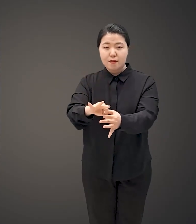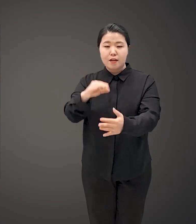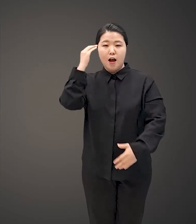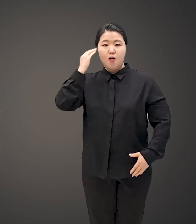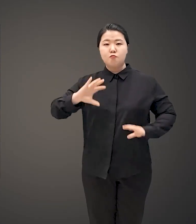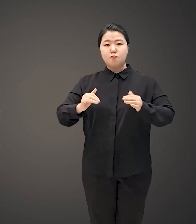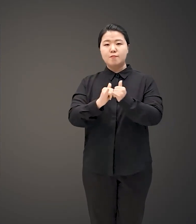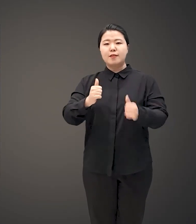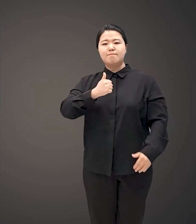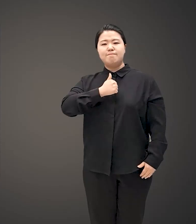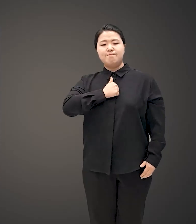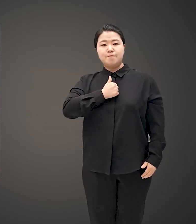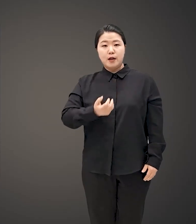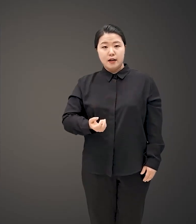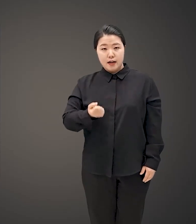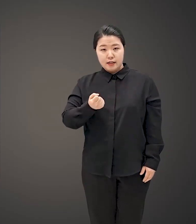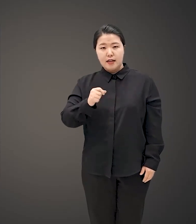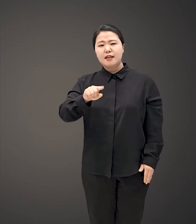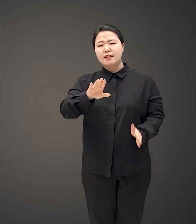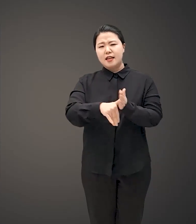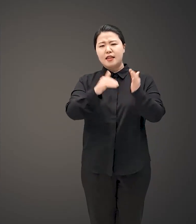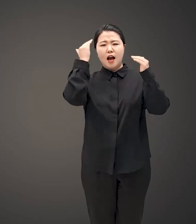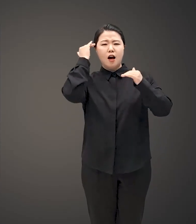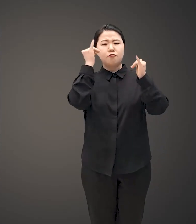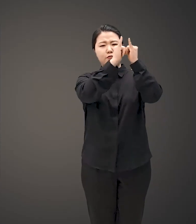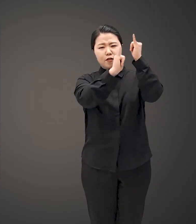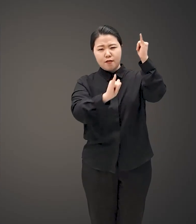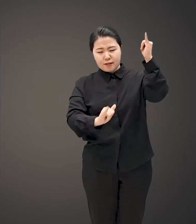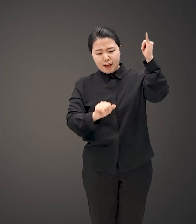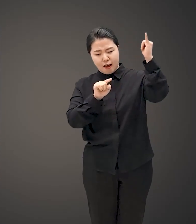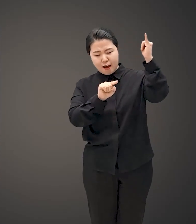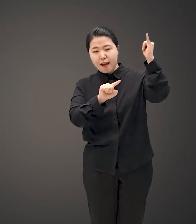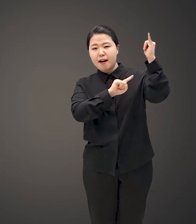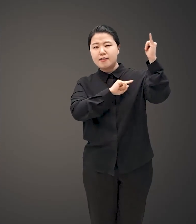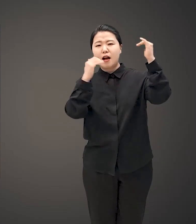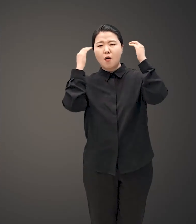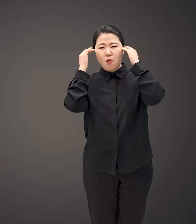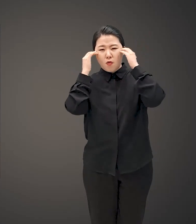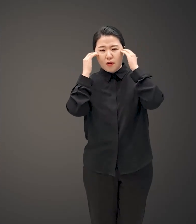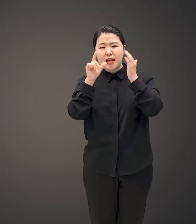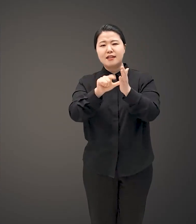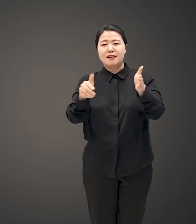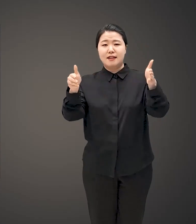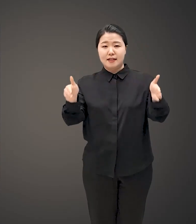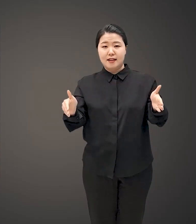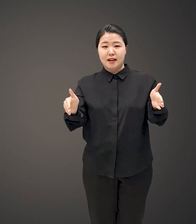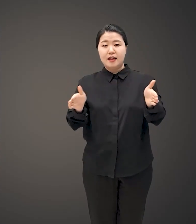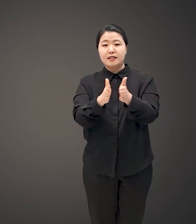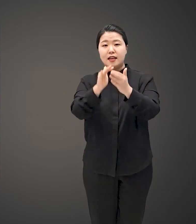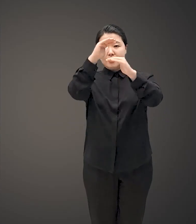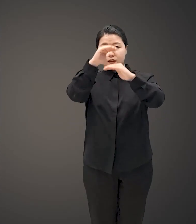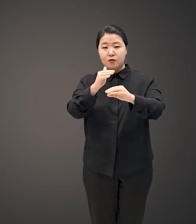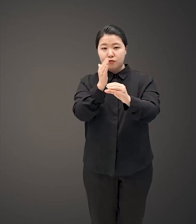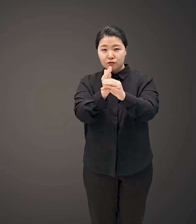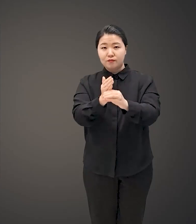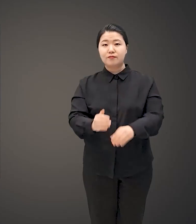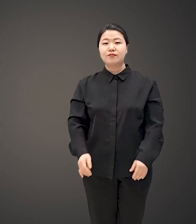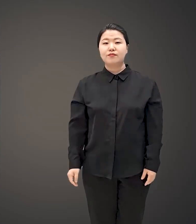떨쳤으니 이 시기는 민족사의 가장 치열한 장이기도 하다. 책 속 머리말 중